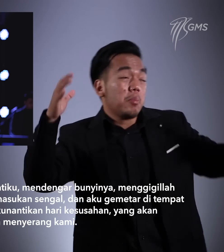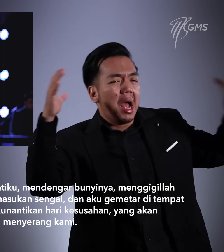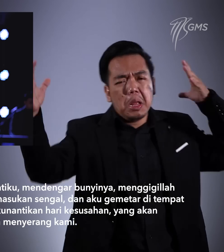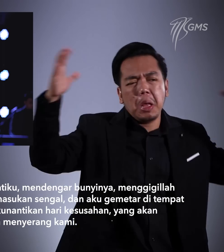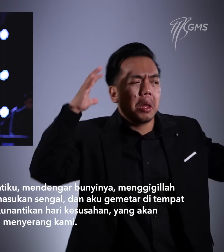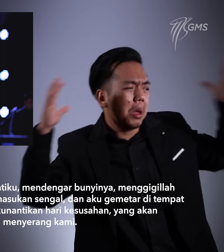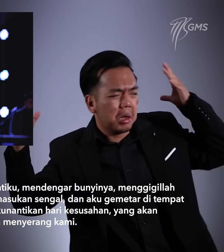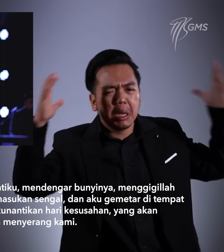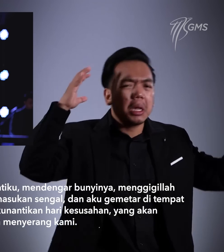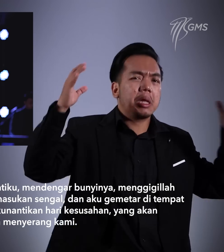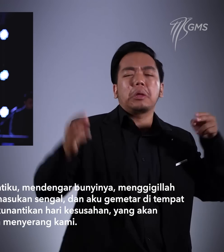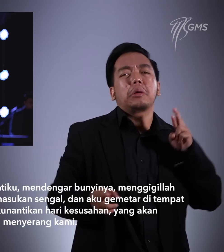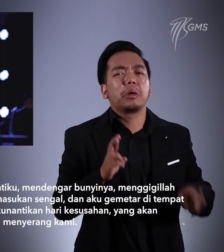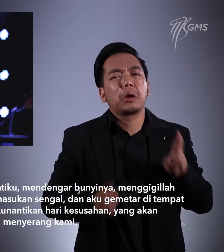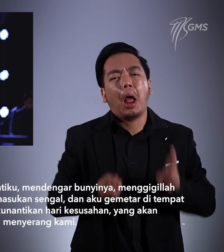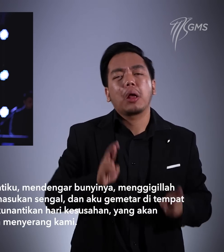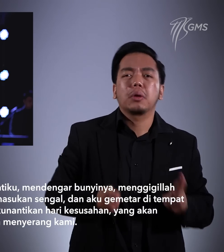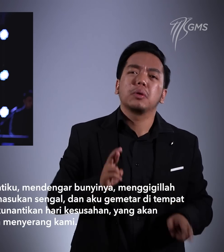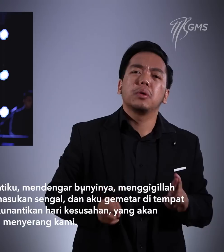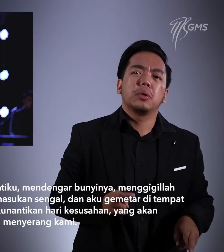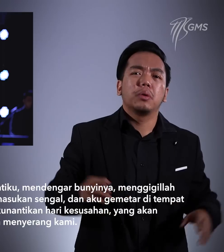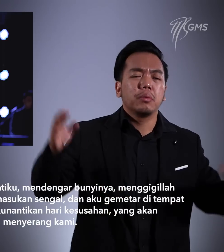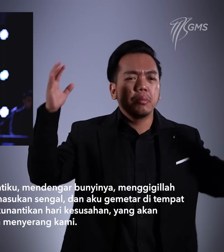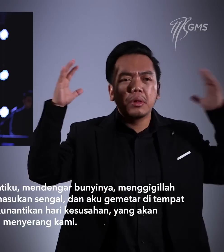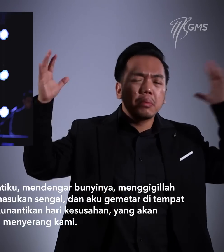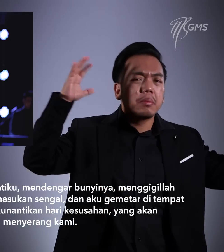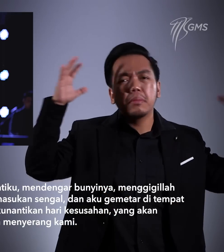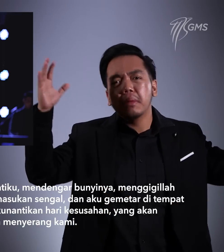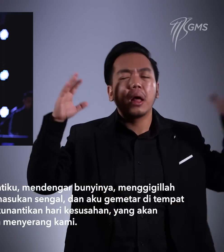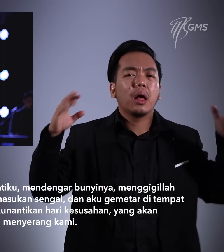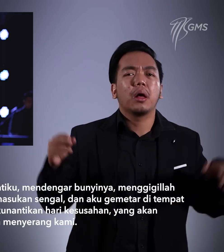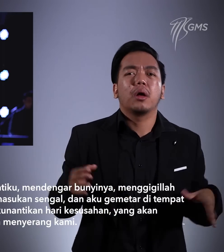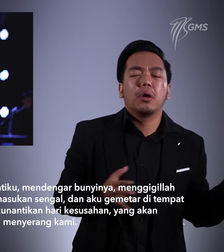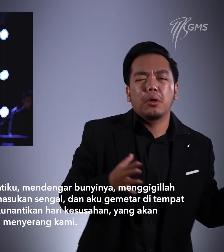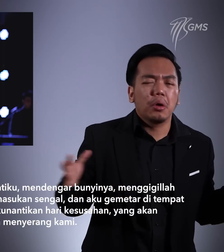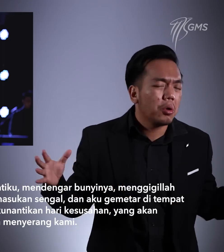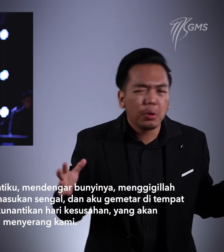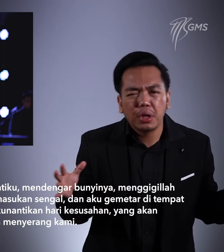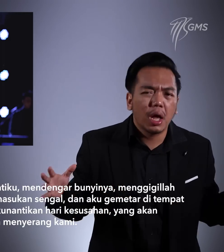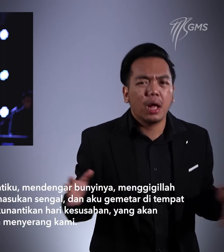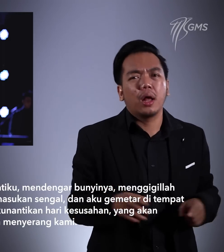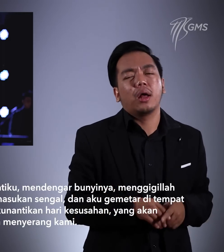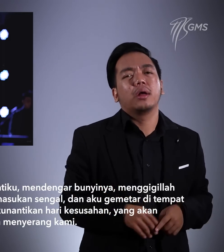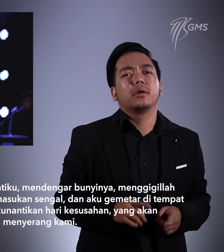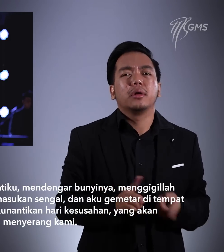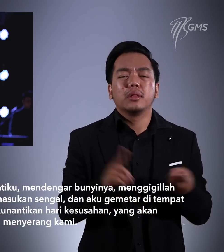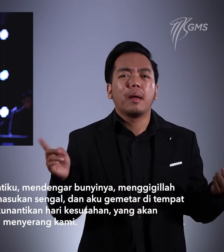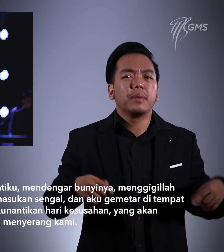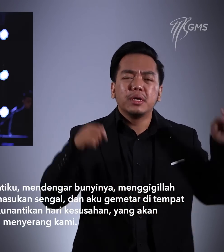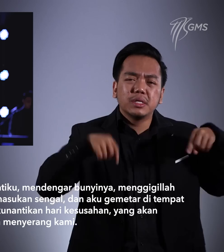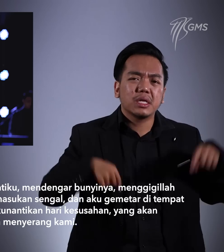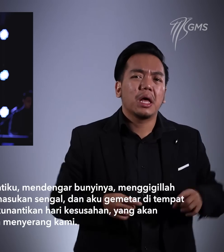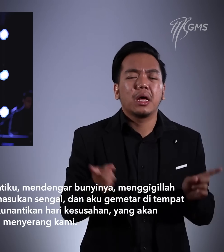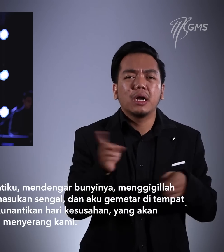Panik, ragu, bimbang, goyang. Kok di sini dia jadi orang yang tenang ya? Namun dengan tenang,